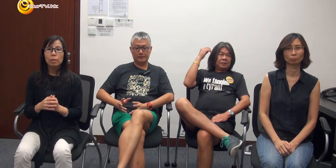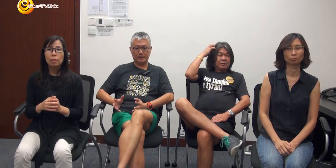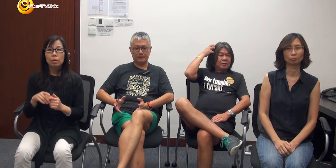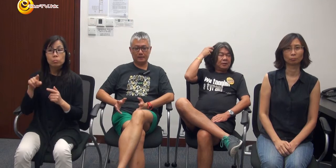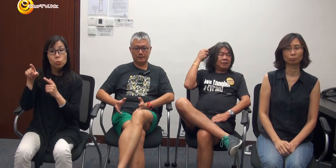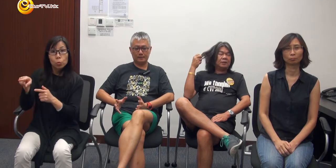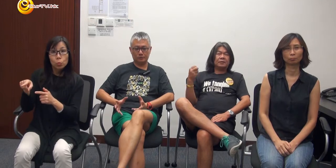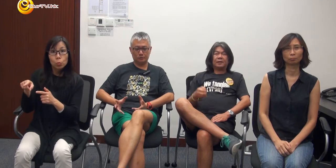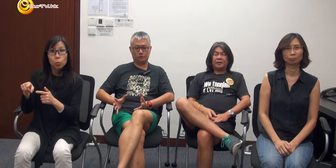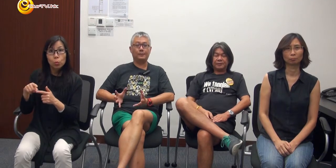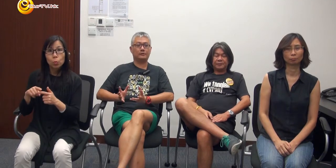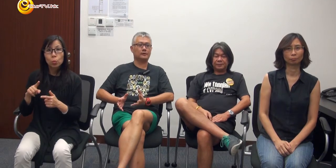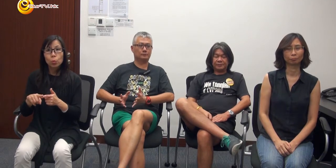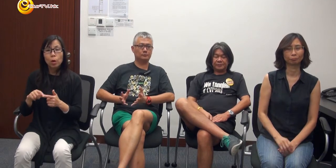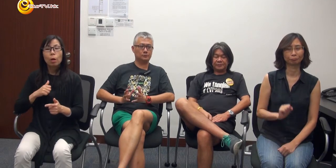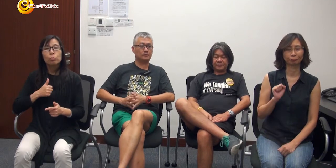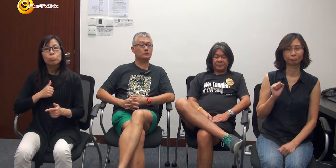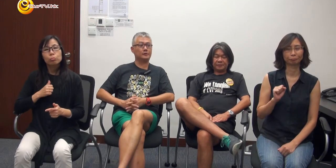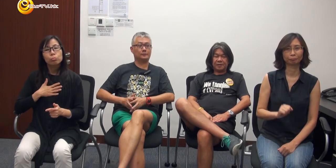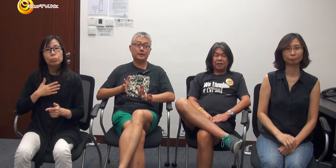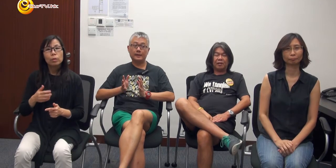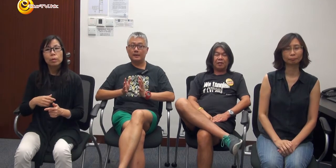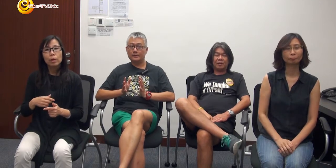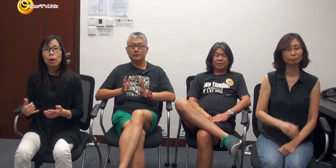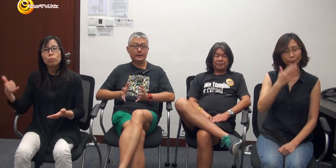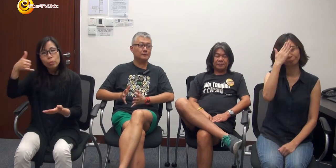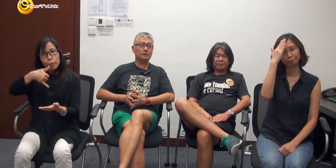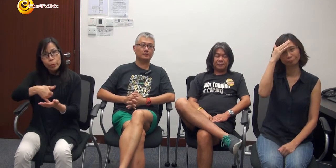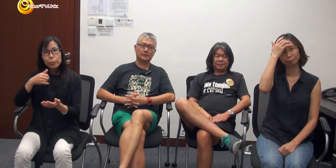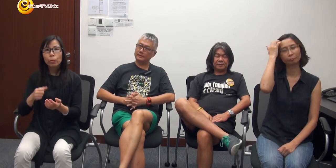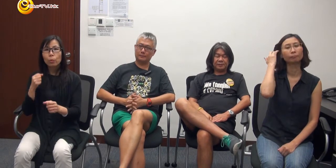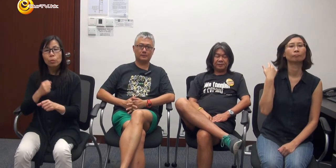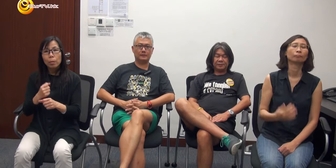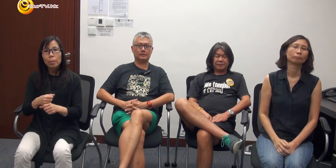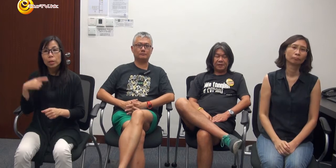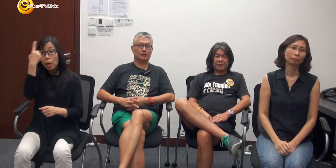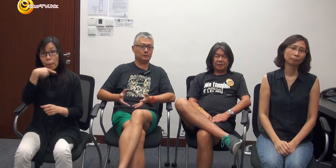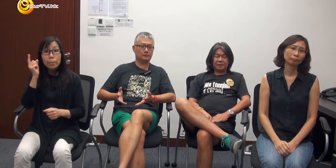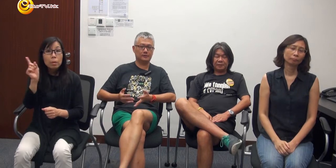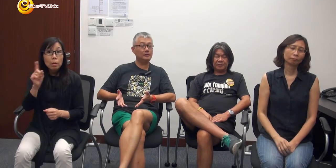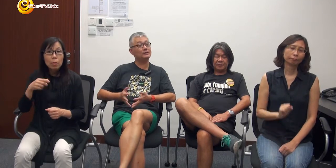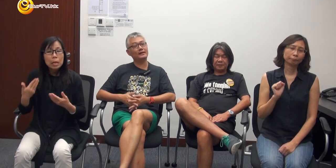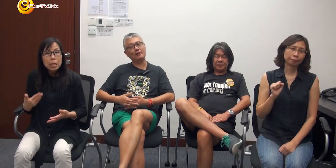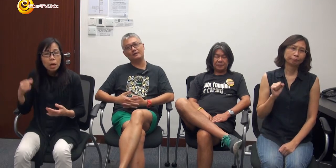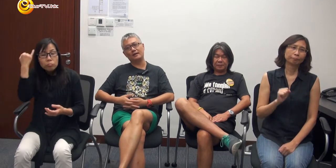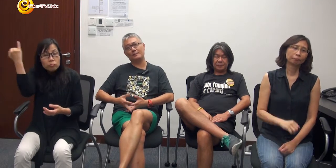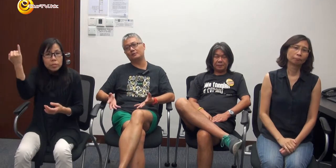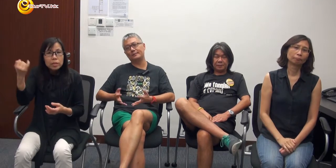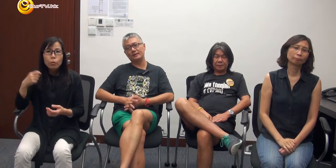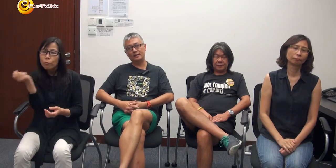經預備咗，咁即將上任。咁但係究竟係邊個就真係暫時未知，咁可能遲啲會知噶啦，好快啊，八月啫嘛，